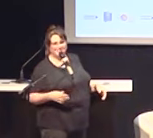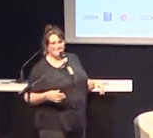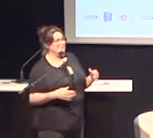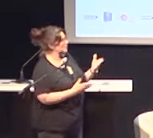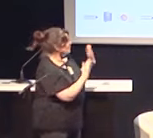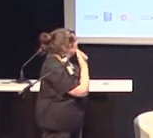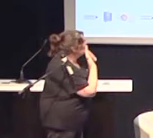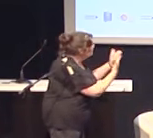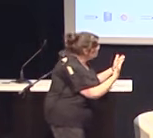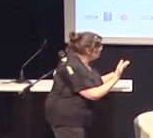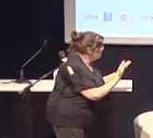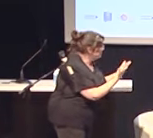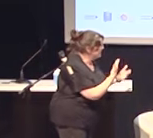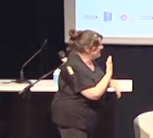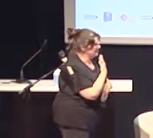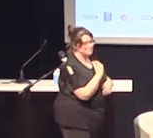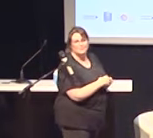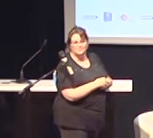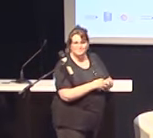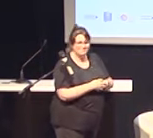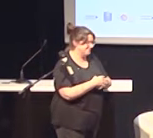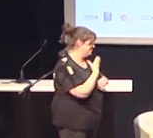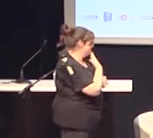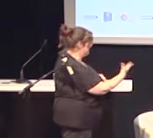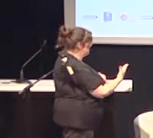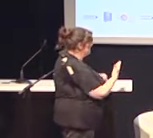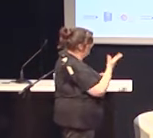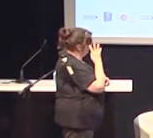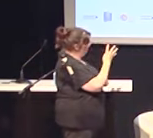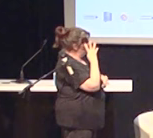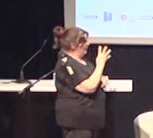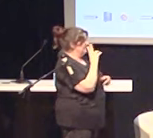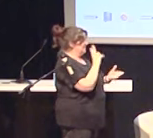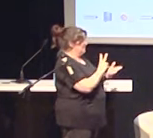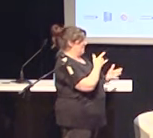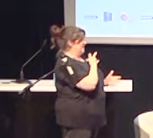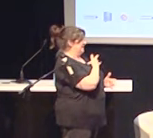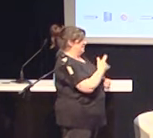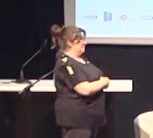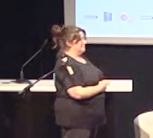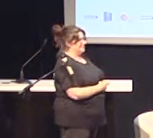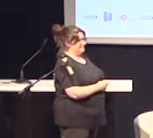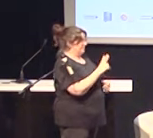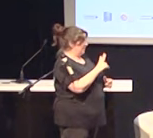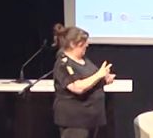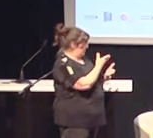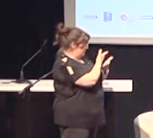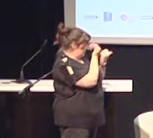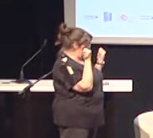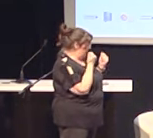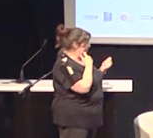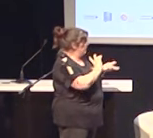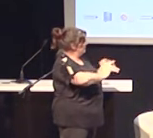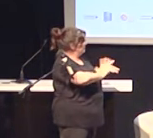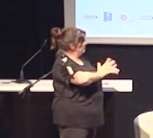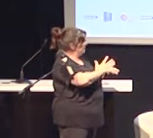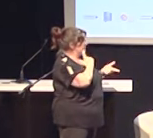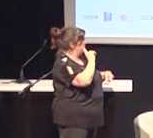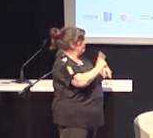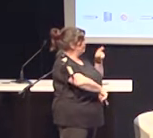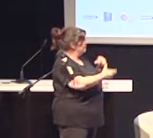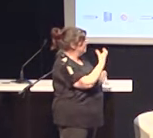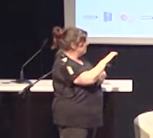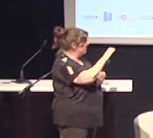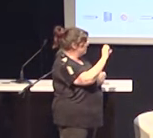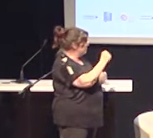Bonjour. Merci pour la conférence. C'était très intéressant. Je ne savais pas du tout que la langue des signes avait été interdite pendant